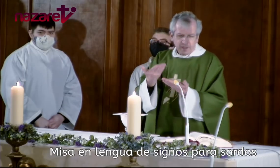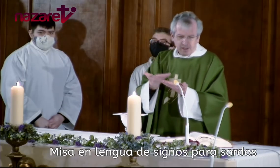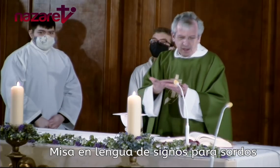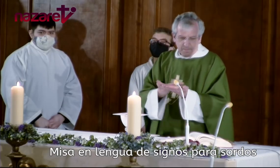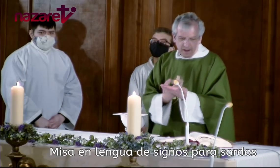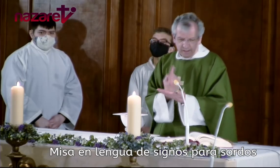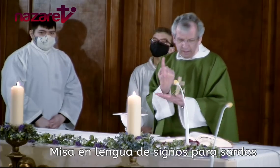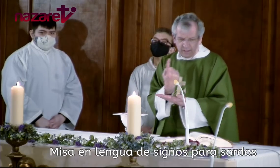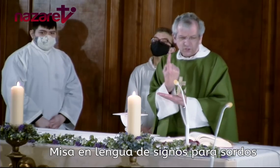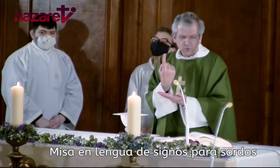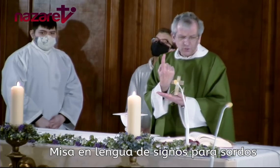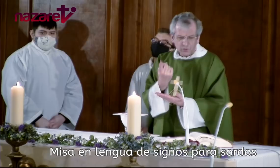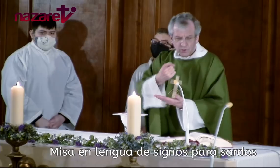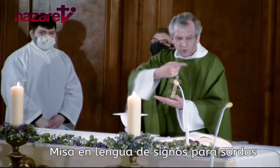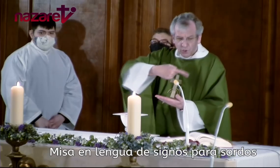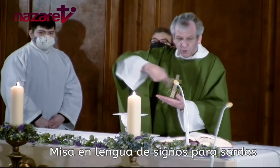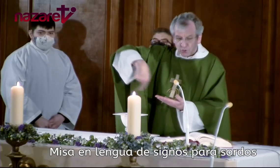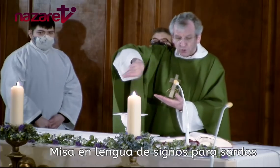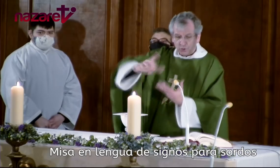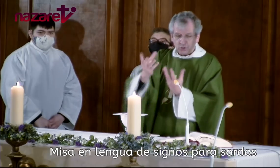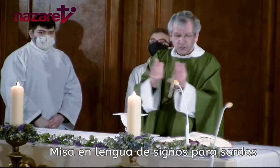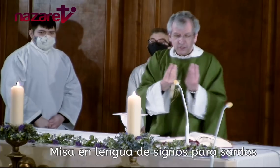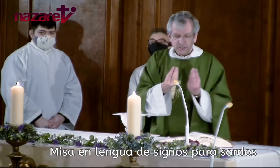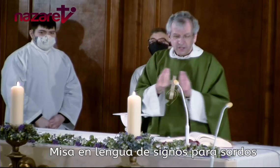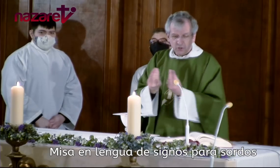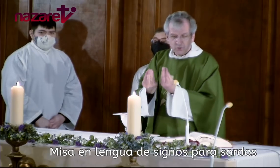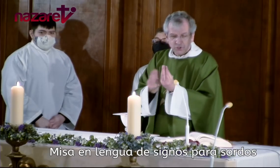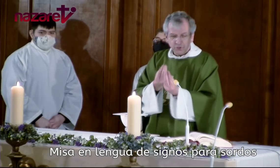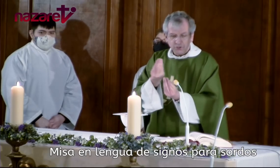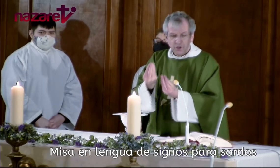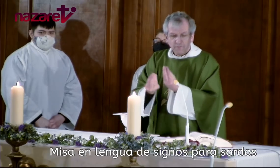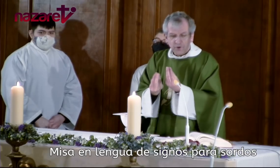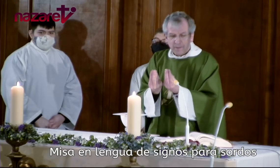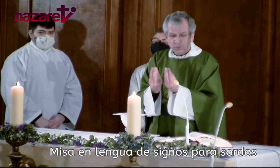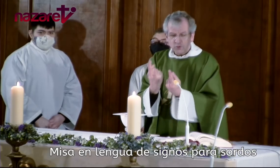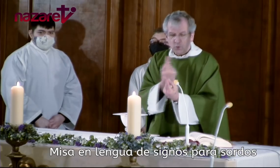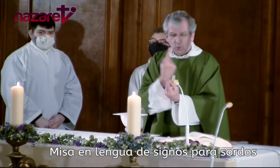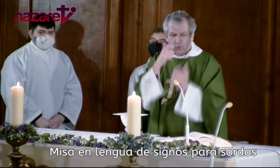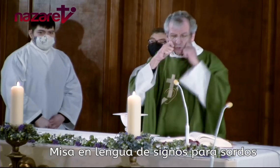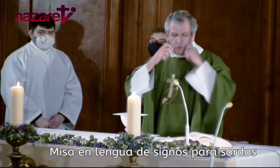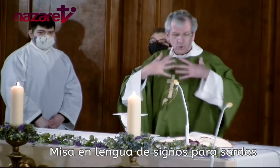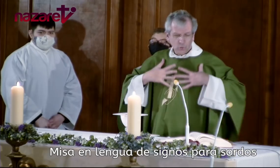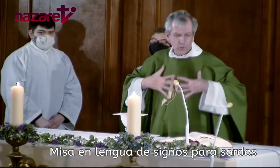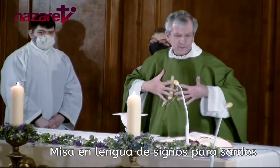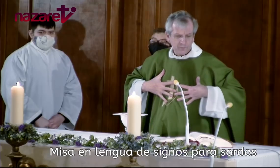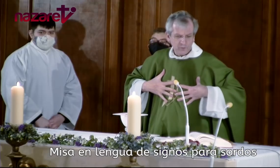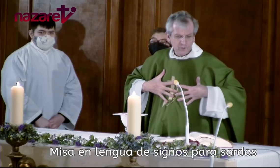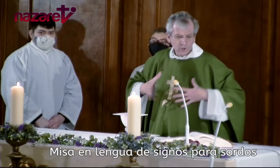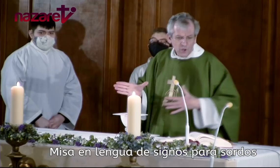Porque el pan es uno. Nosotros, siendo muchos, formamos un solo cuerpo,